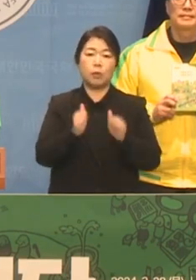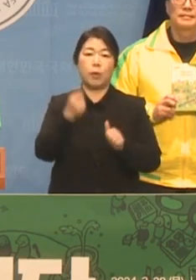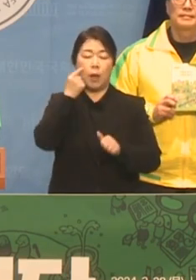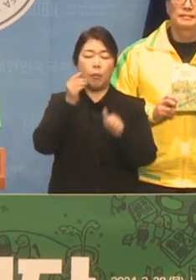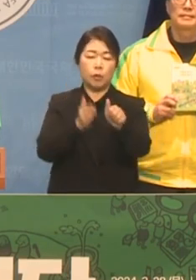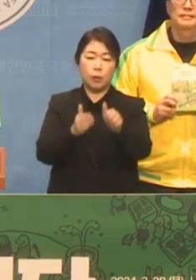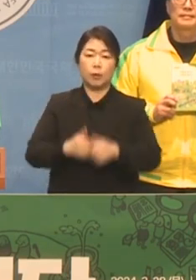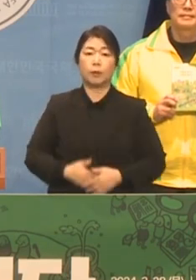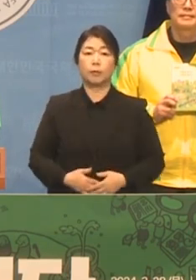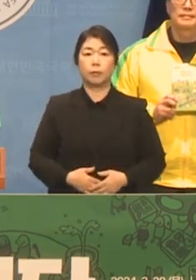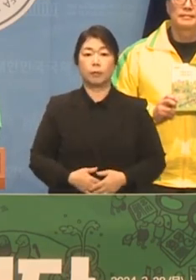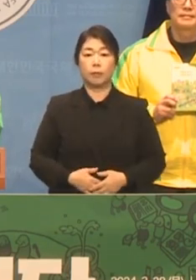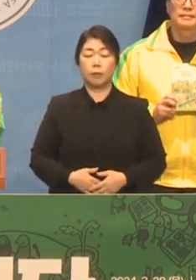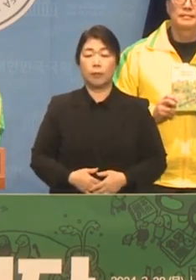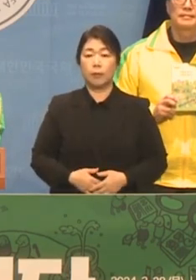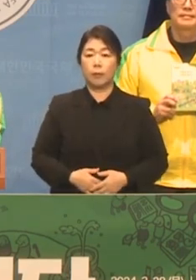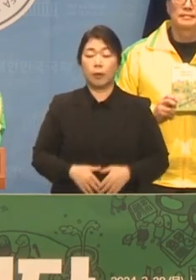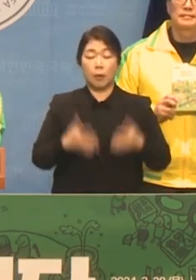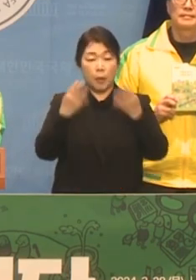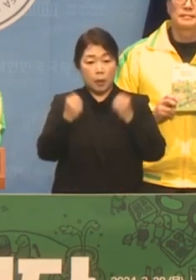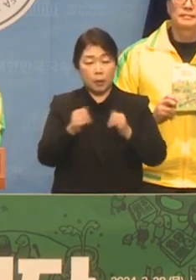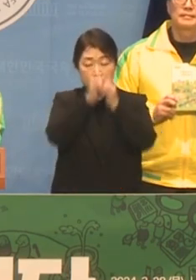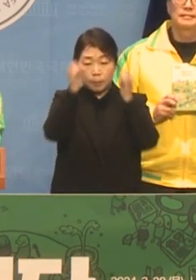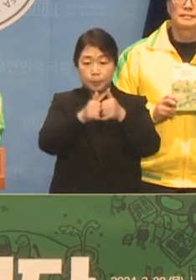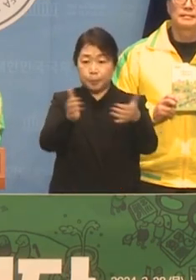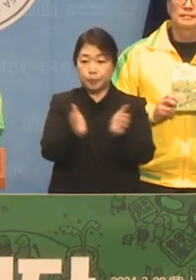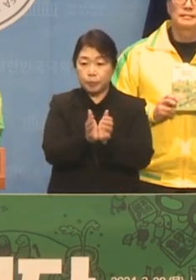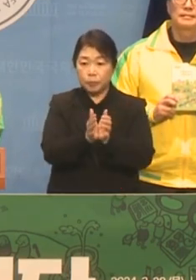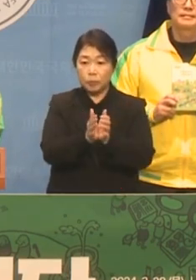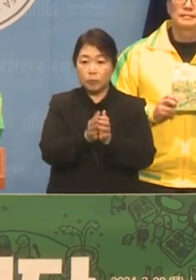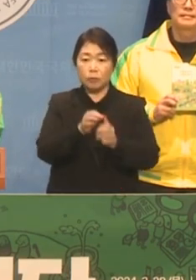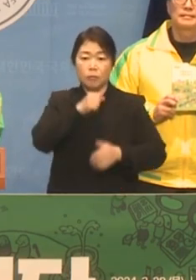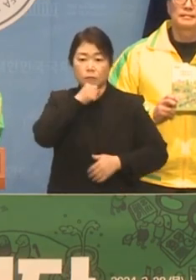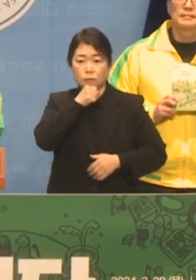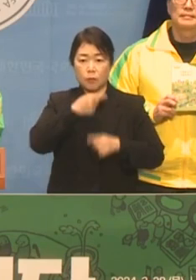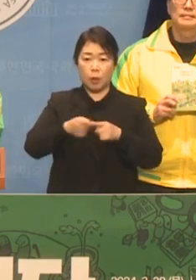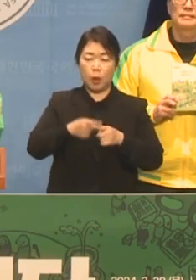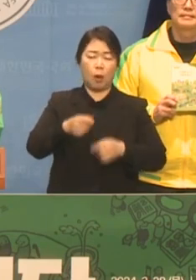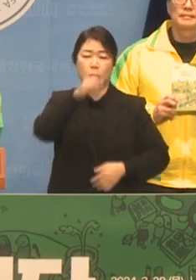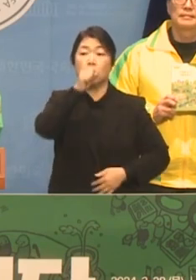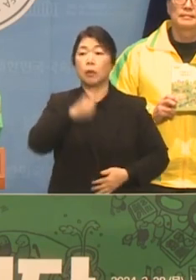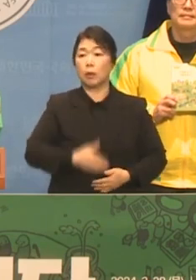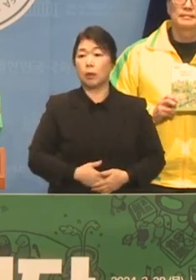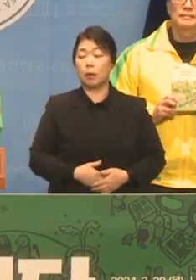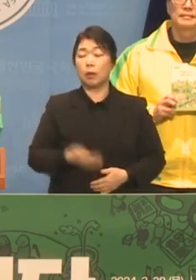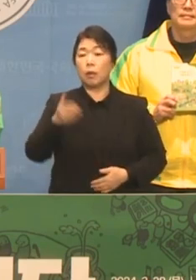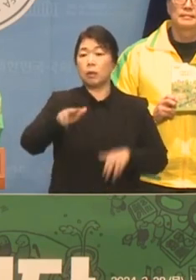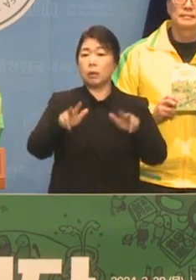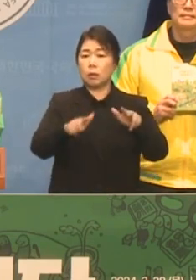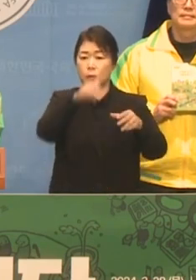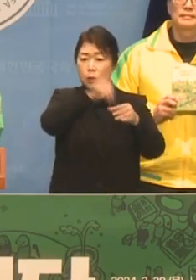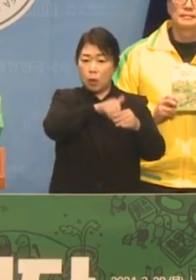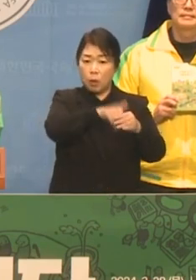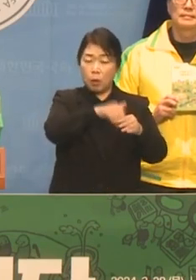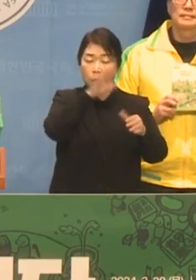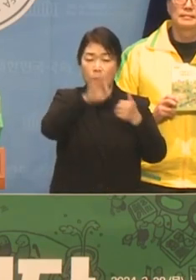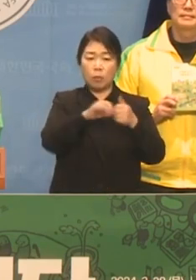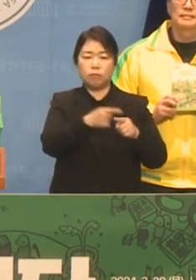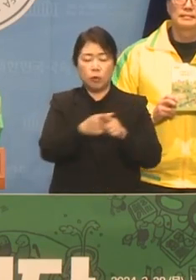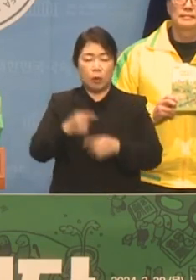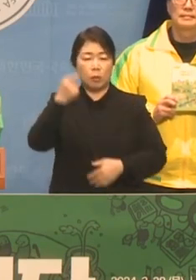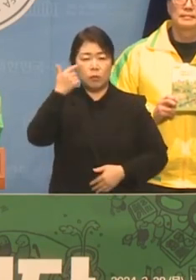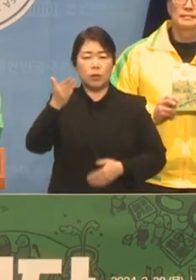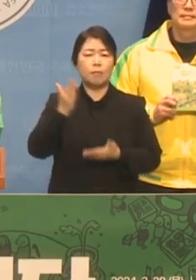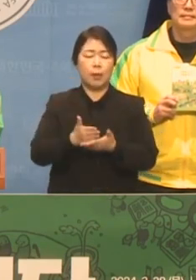언론과 시민사회 단체로부터 적으로 많은 높은 점수들을 받고 있습니다 그러나 지금 선거는 무지마 정권